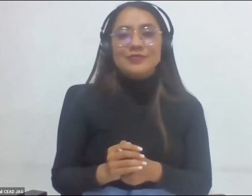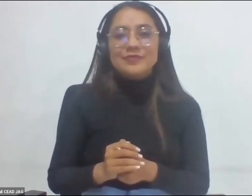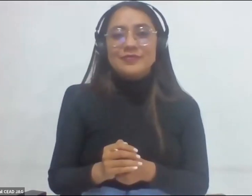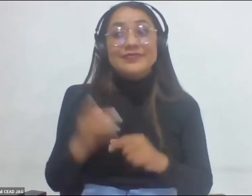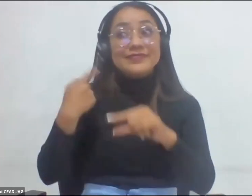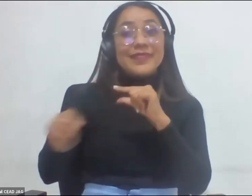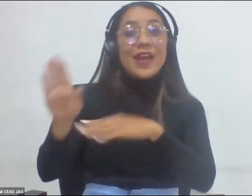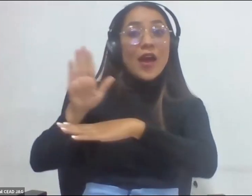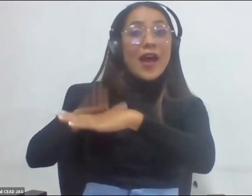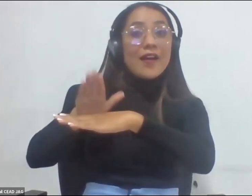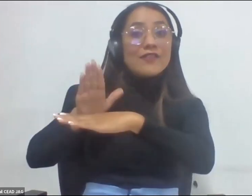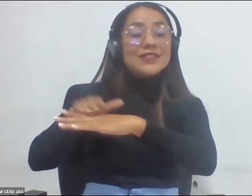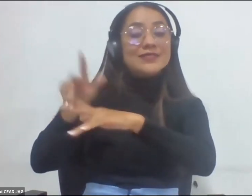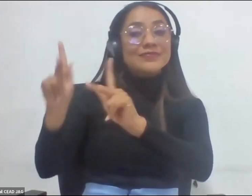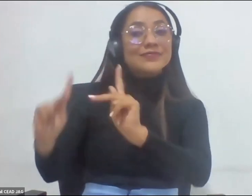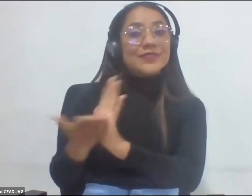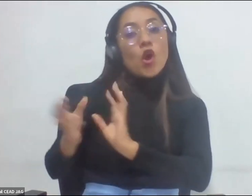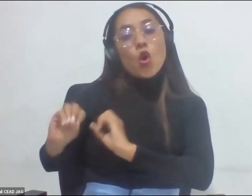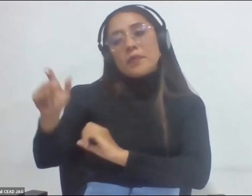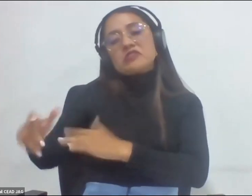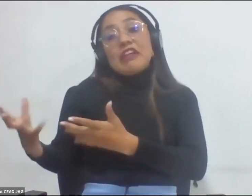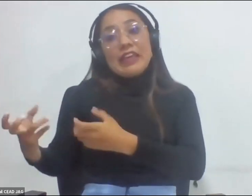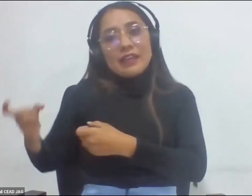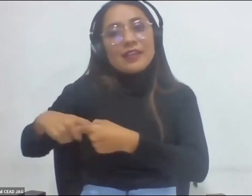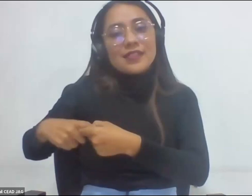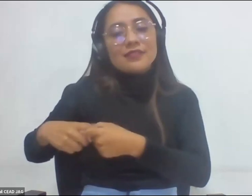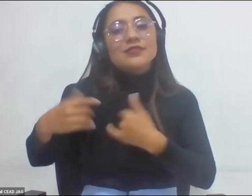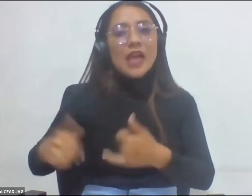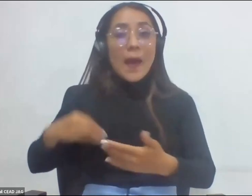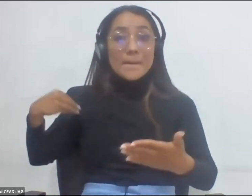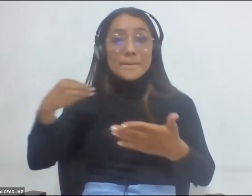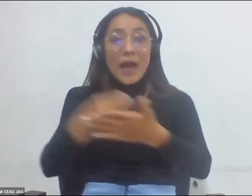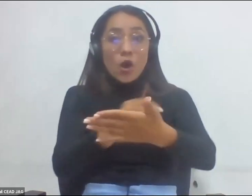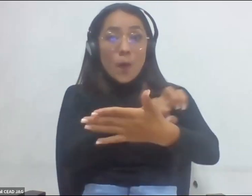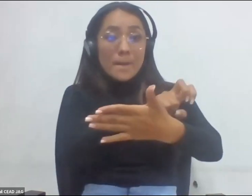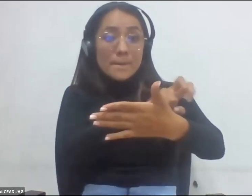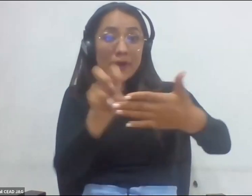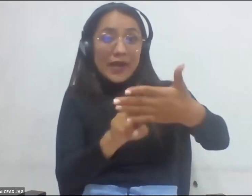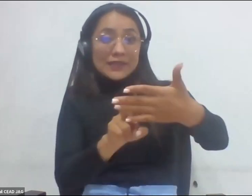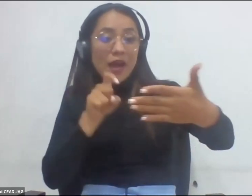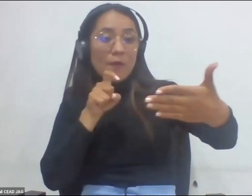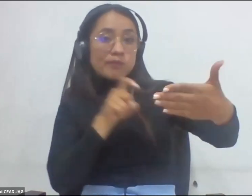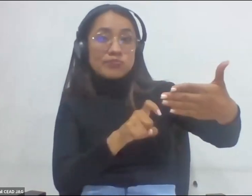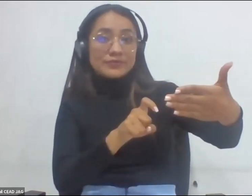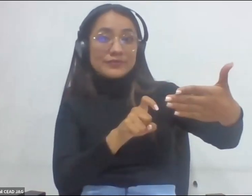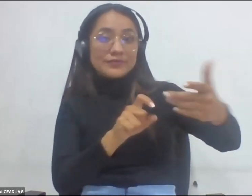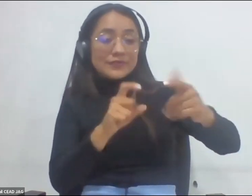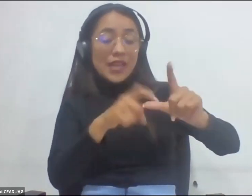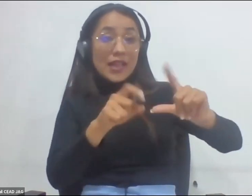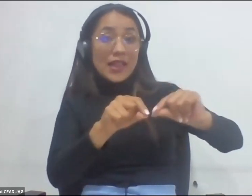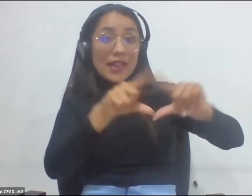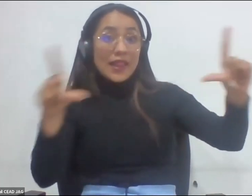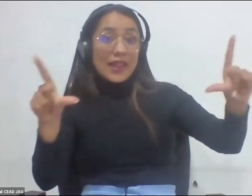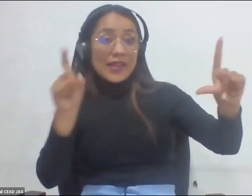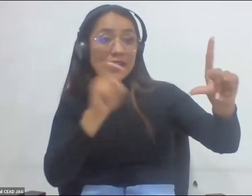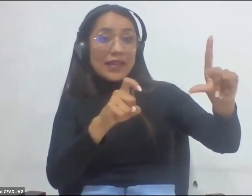o el aspirante genera su recibo de pago al momento de dar clic en el la URL que aparece en el correo electrónico